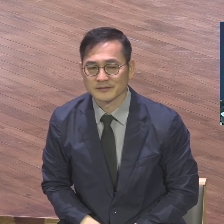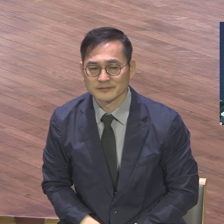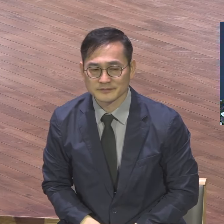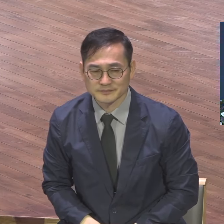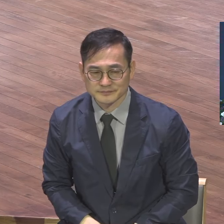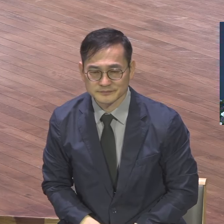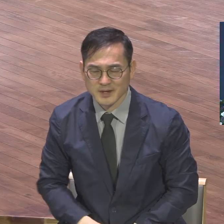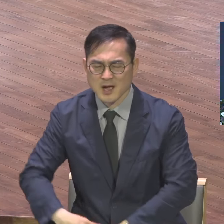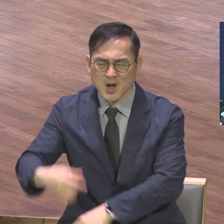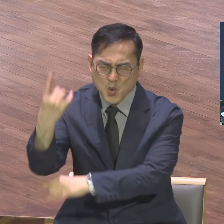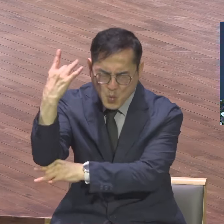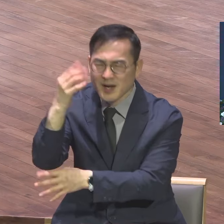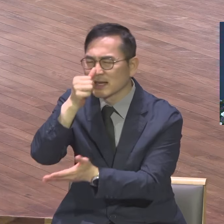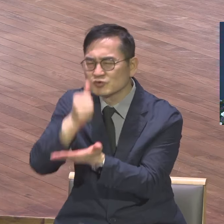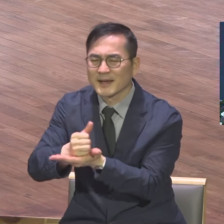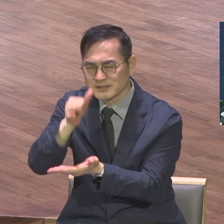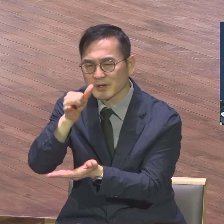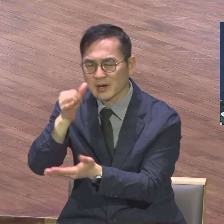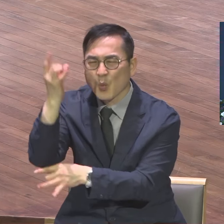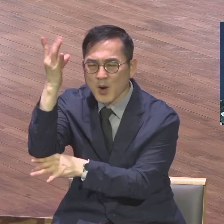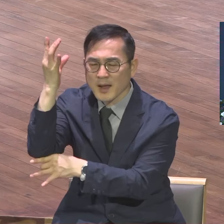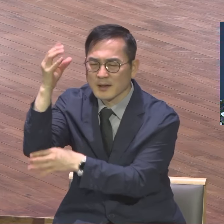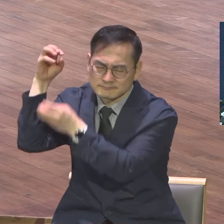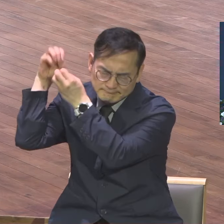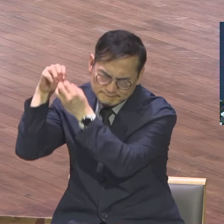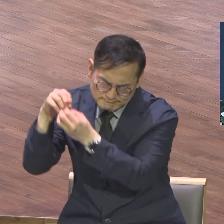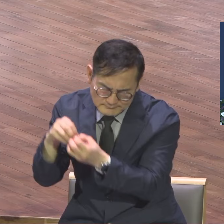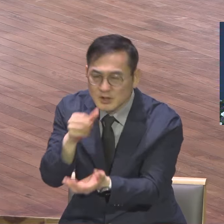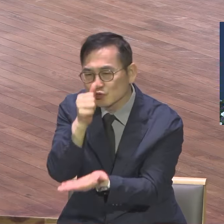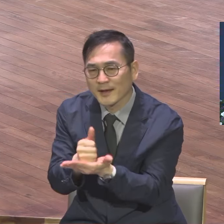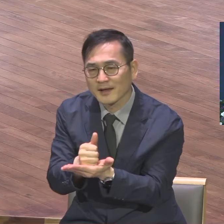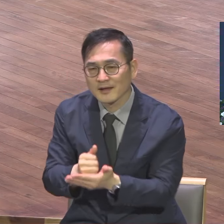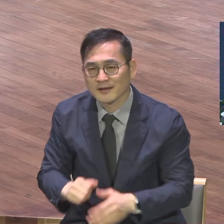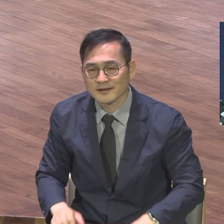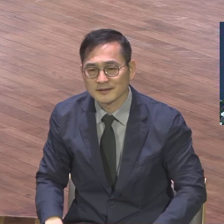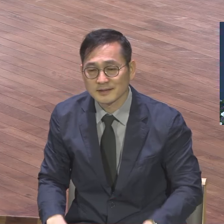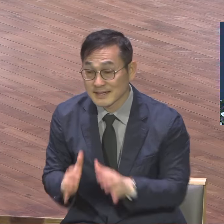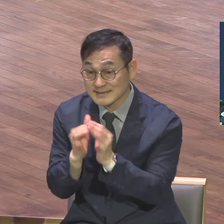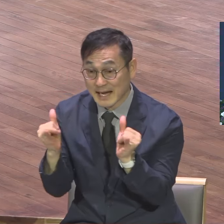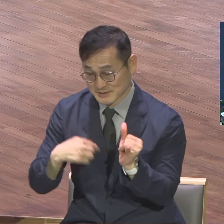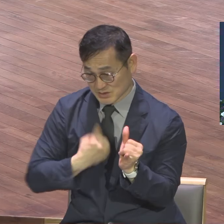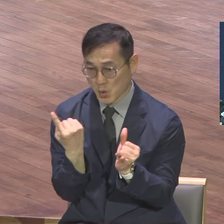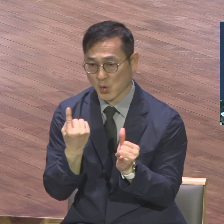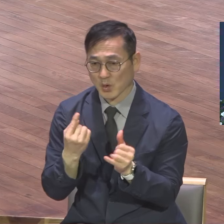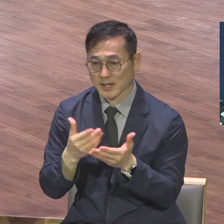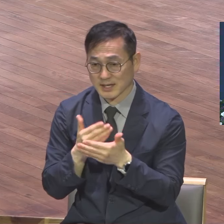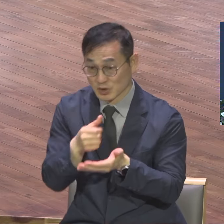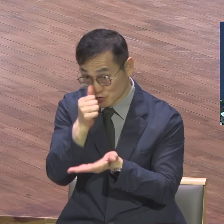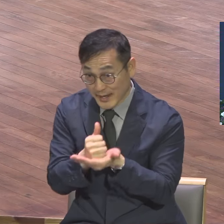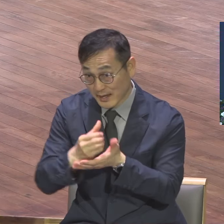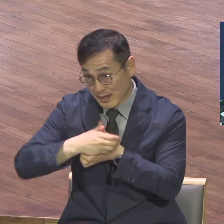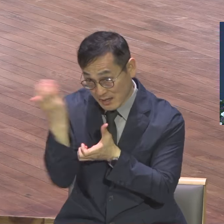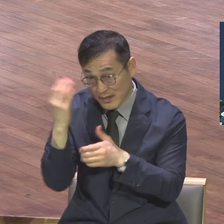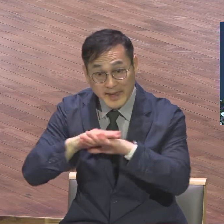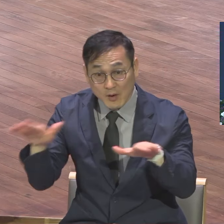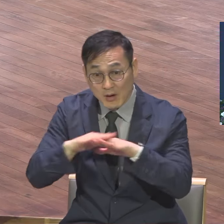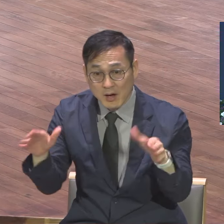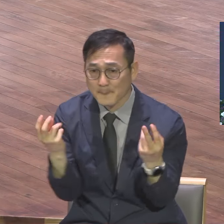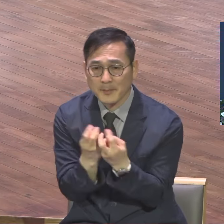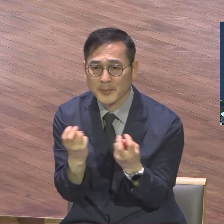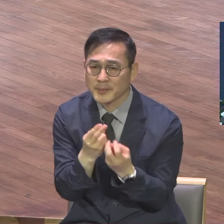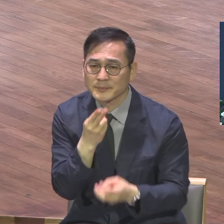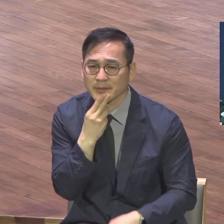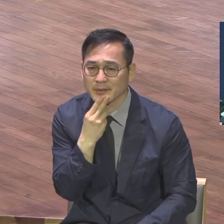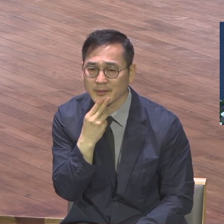죄지만은 근본적인 죄가 뭐냐? 근원적인 죄. 인간 스스로 절대로 해결할 수 없는 그 죄가